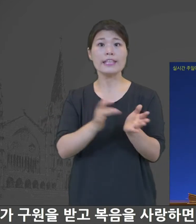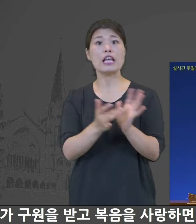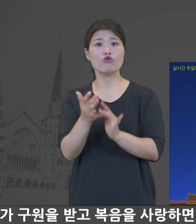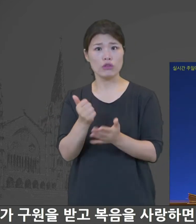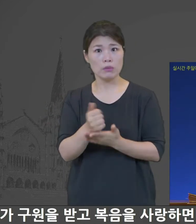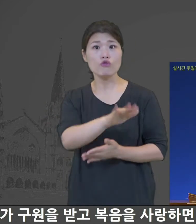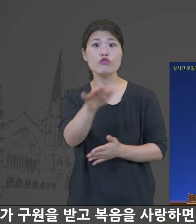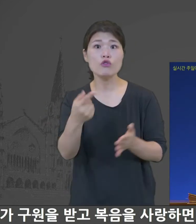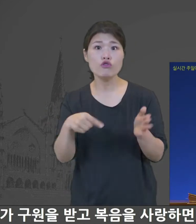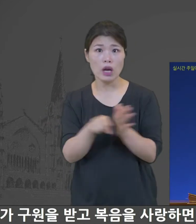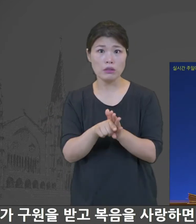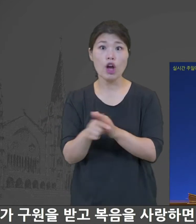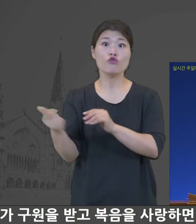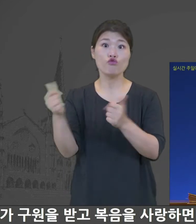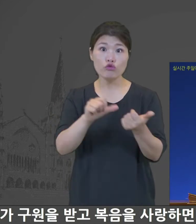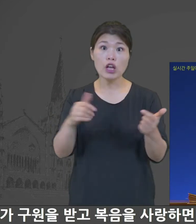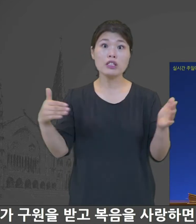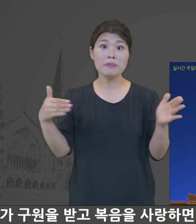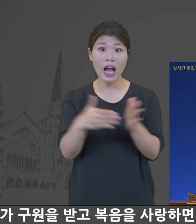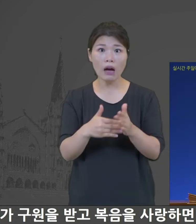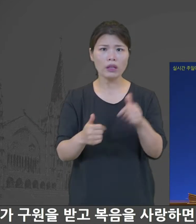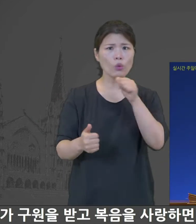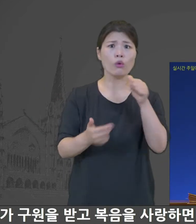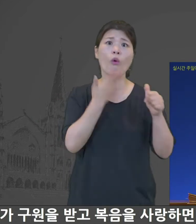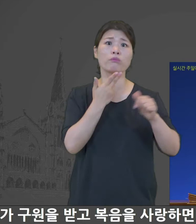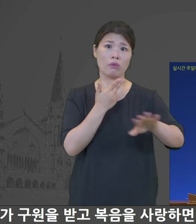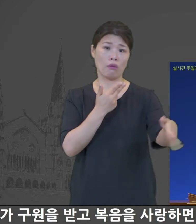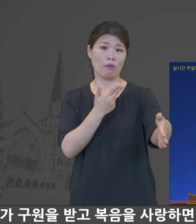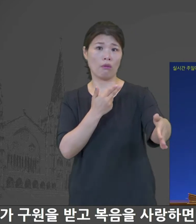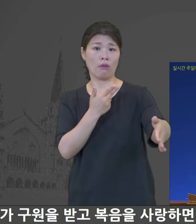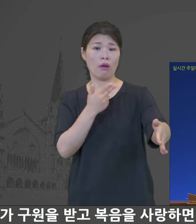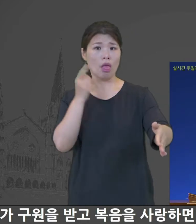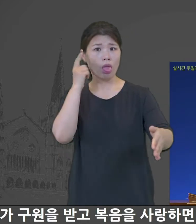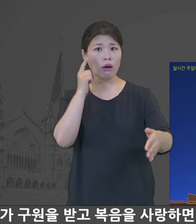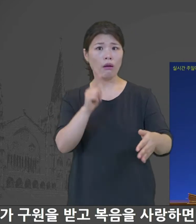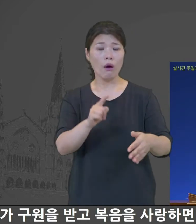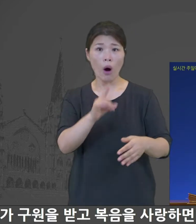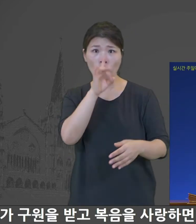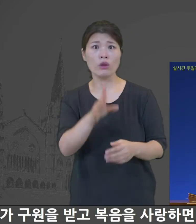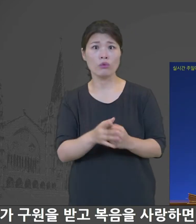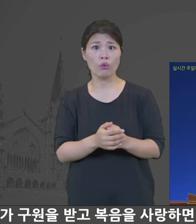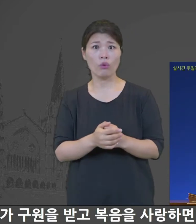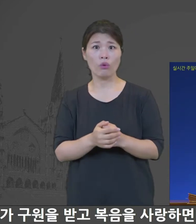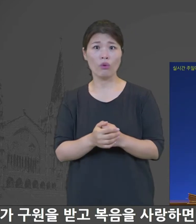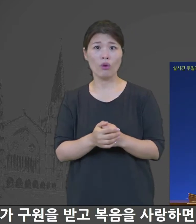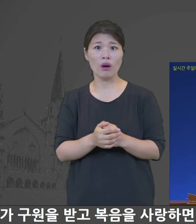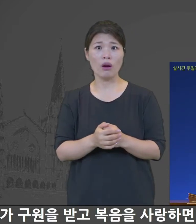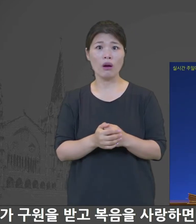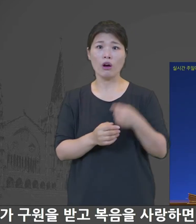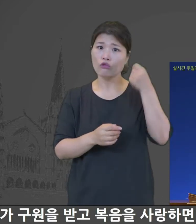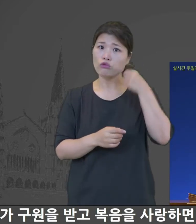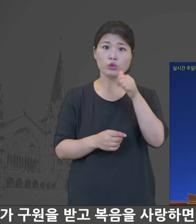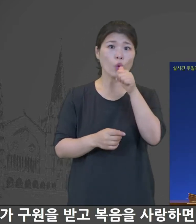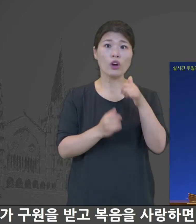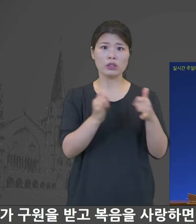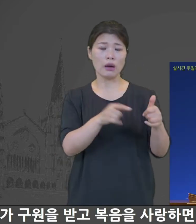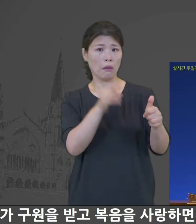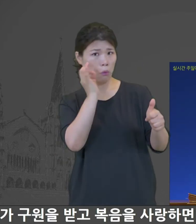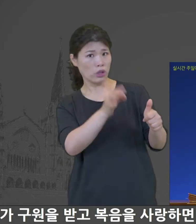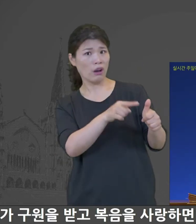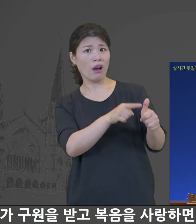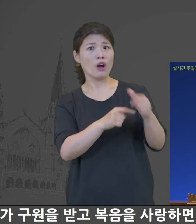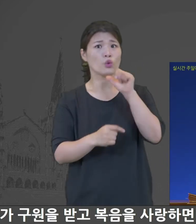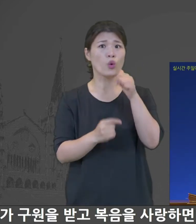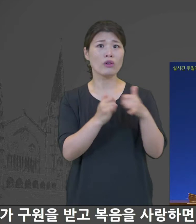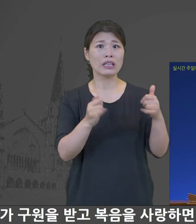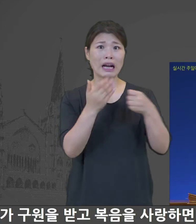죽으셨습니다 말씀하시는데 통역이 안 되는 겁니다. 있을 수 없는 일이죠. 가만 봤더니 통역자가